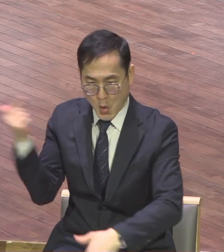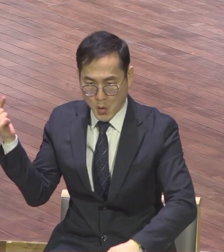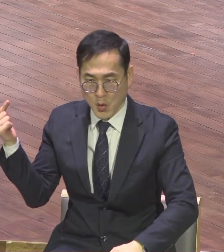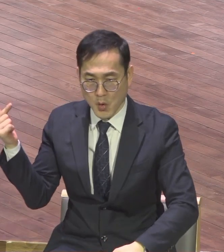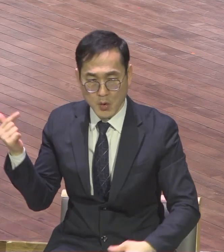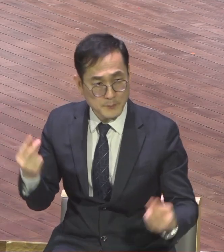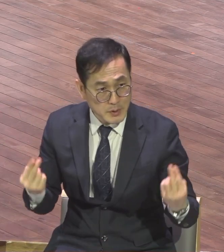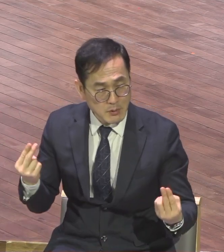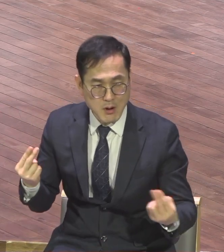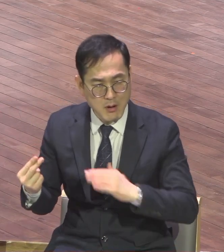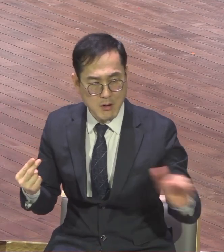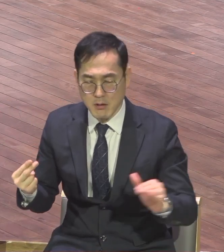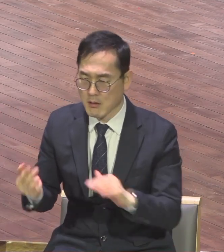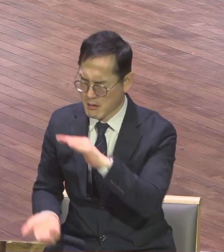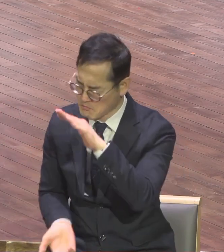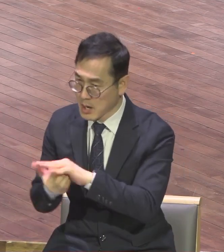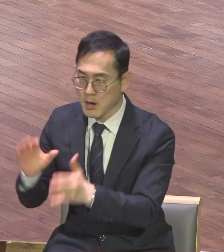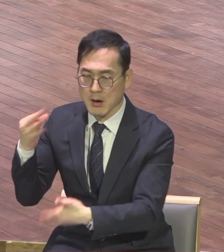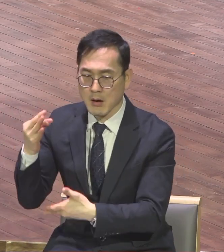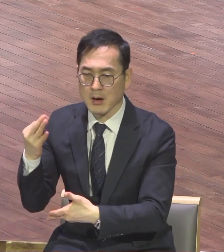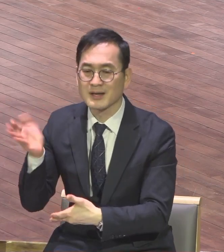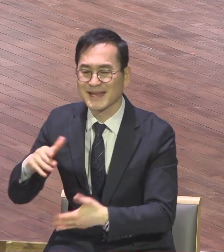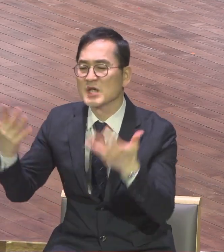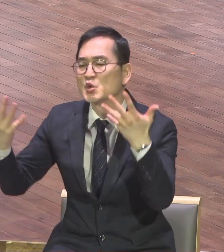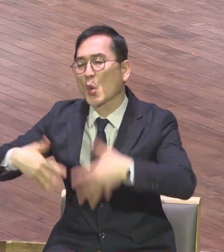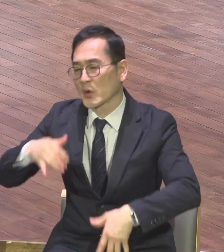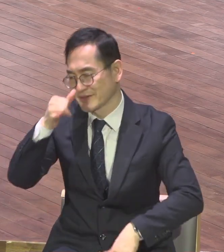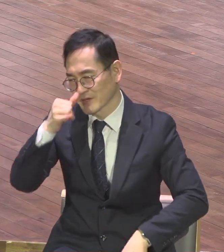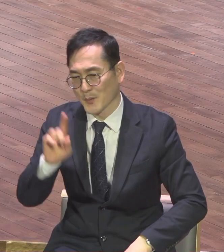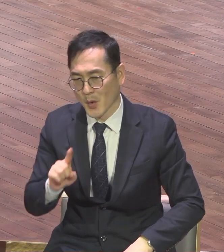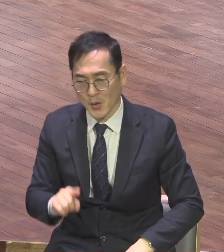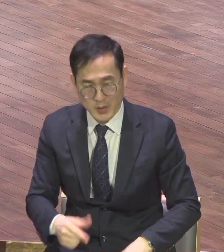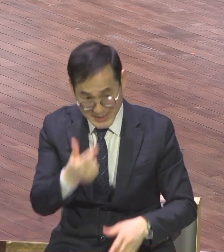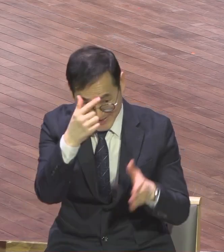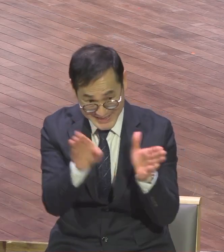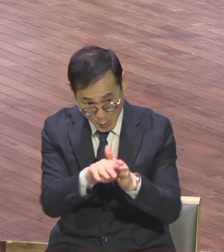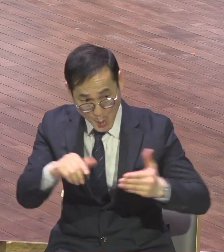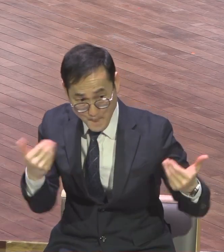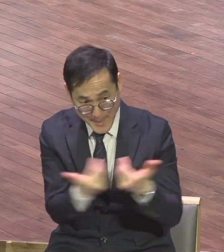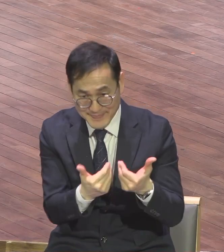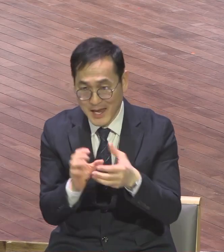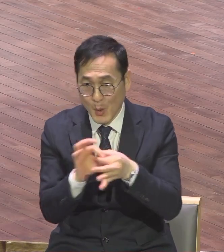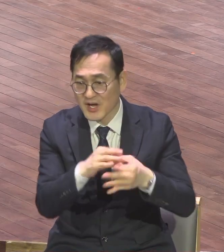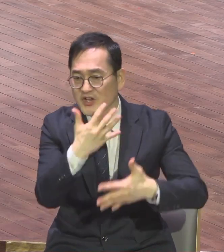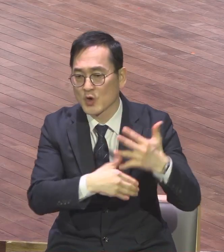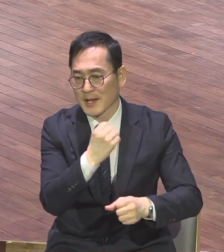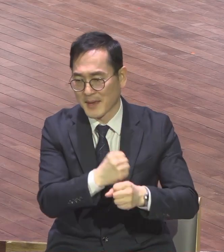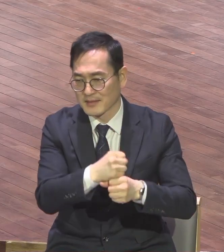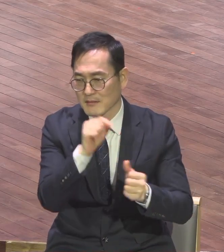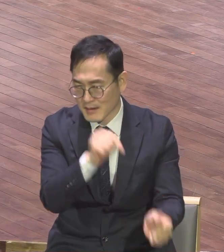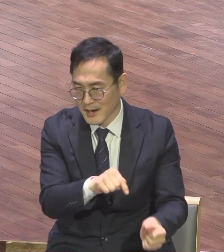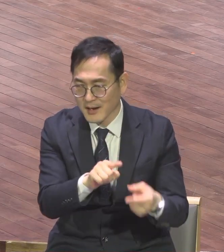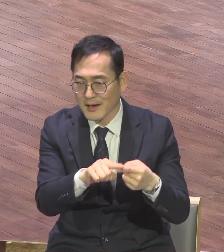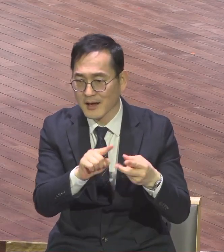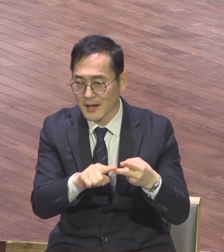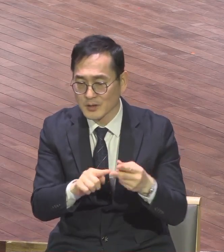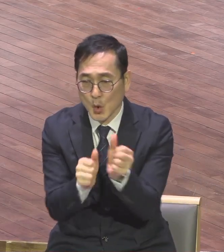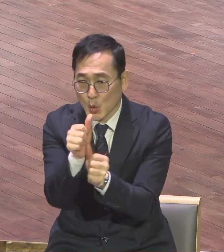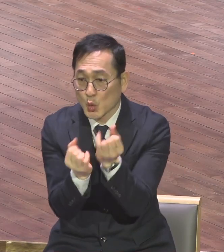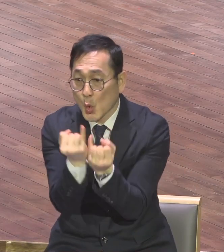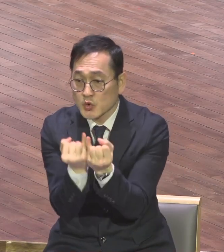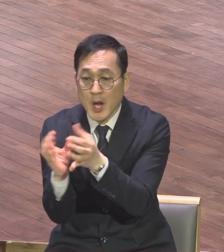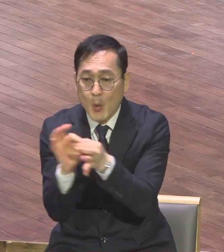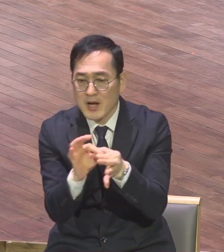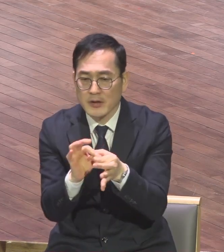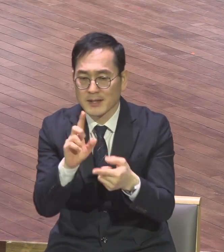조건으로 섭외가 온답니다. 대신 조건이 뭐냐? 반기독교적인 메시지를 담아야 한다. 그리고 동성애가 반드시